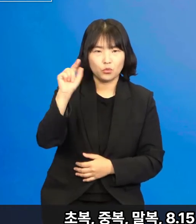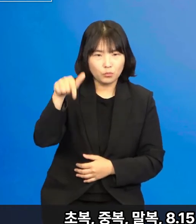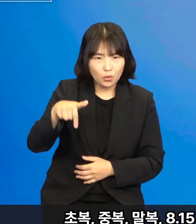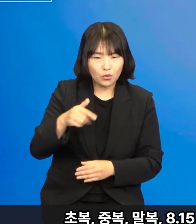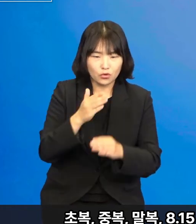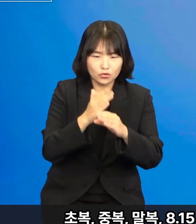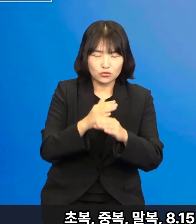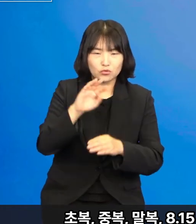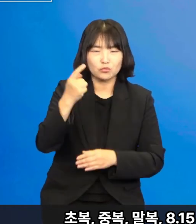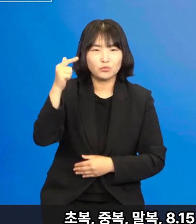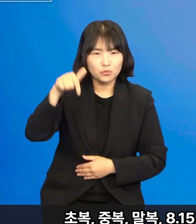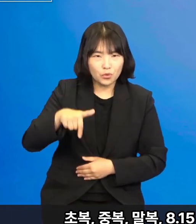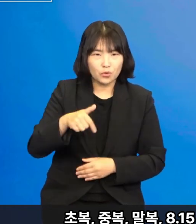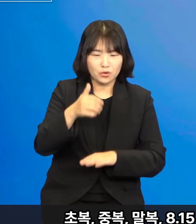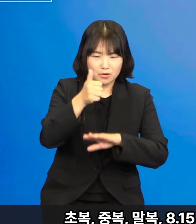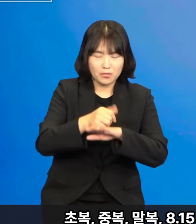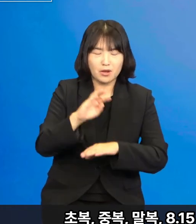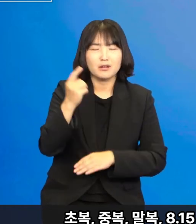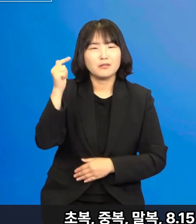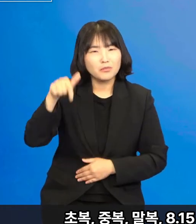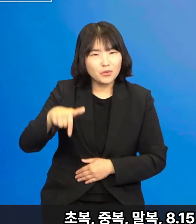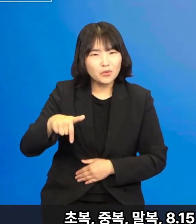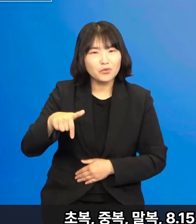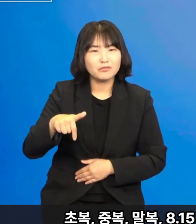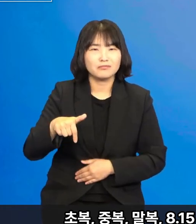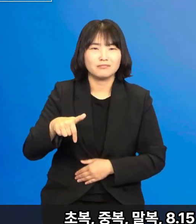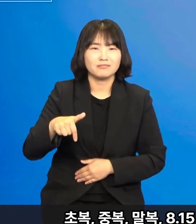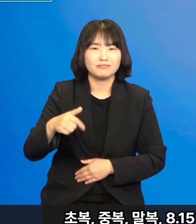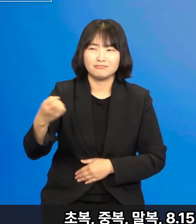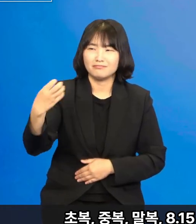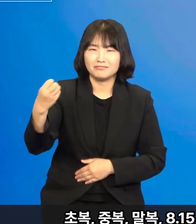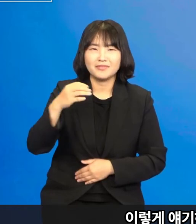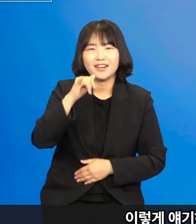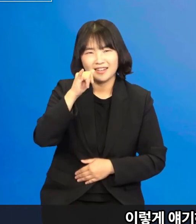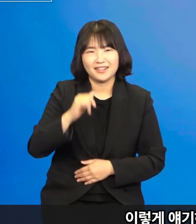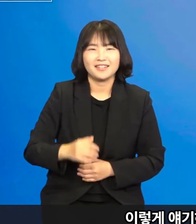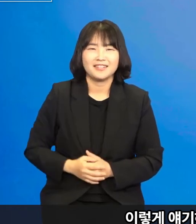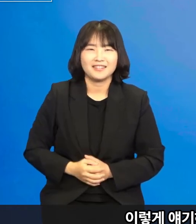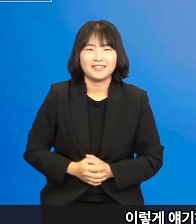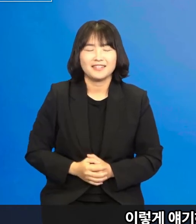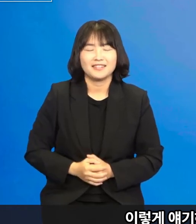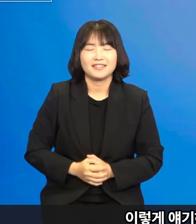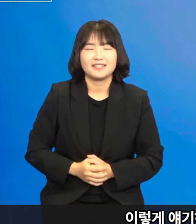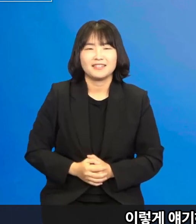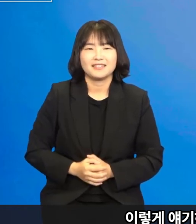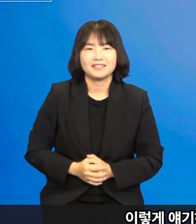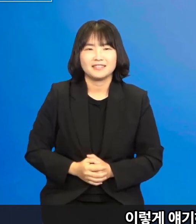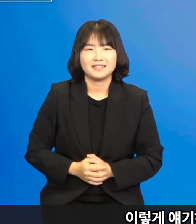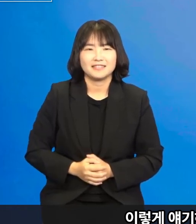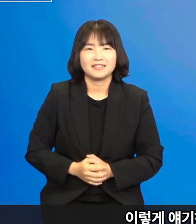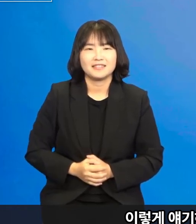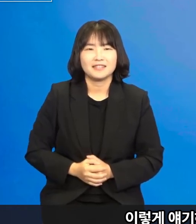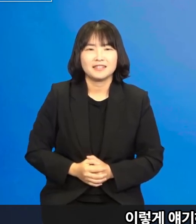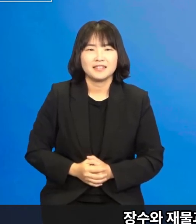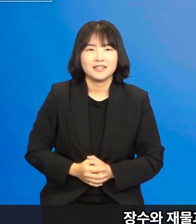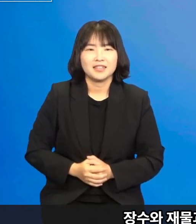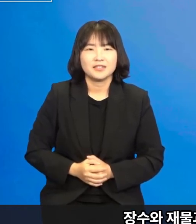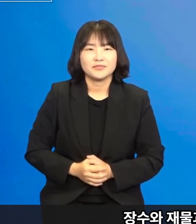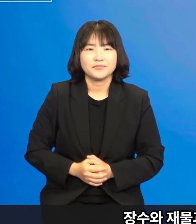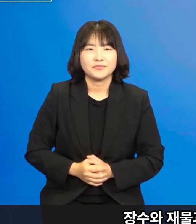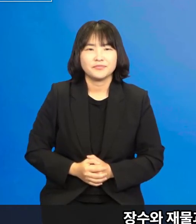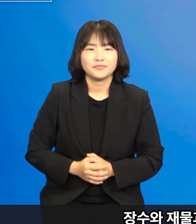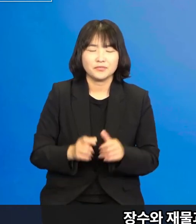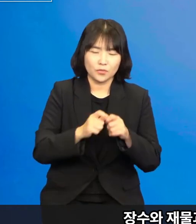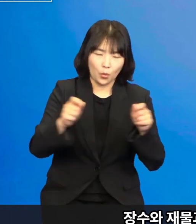말복, 8.15 강복, 9.28 수복, 이게 이제 오복이다. 뭐 이렇게 얘기하시는 분도 있습니다.